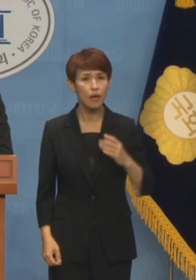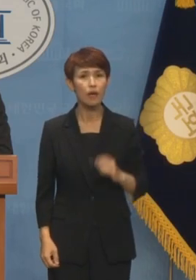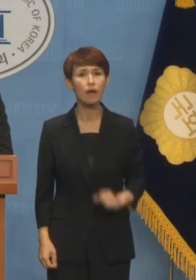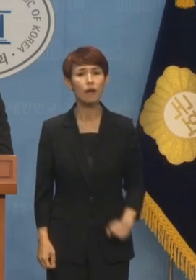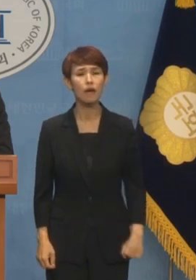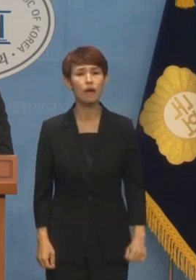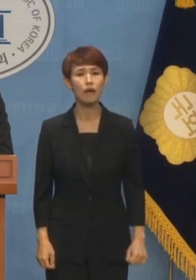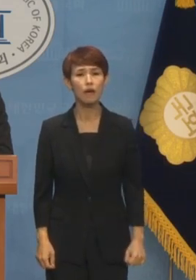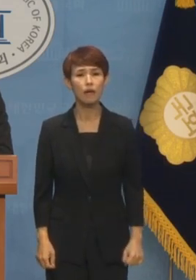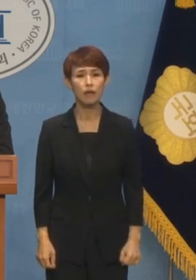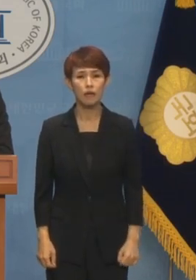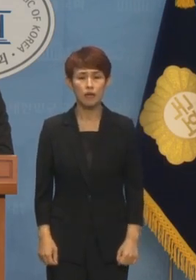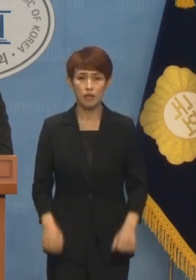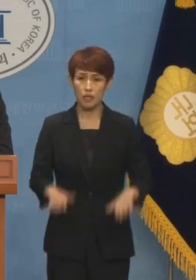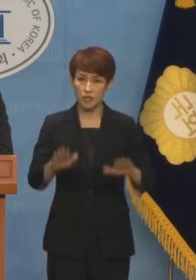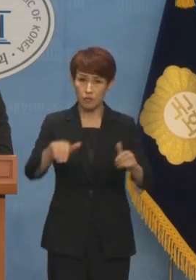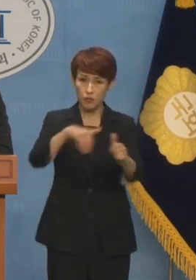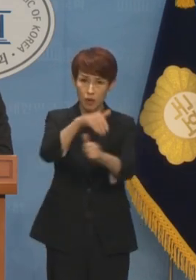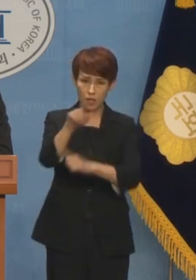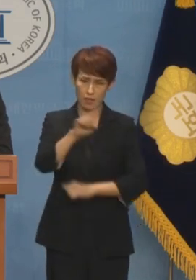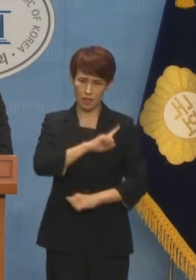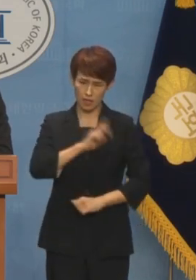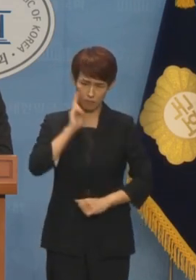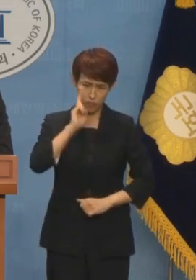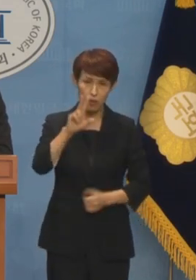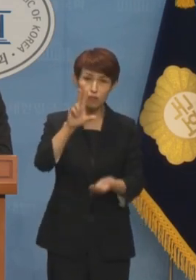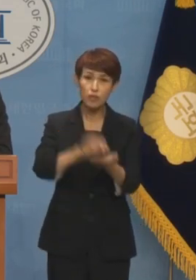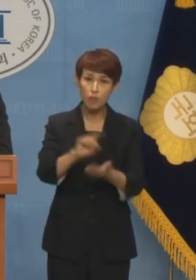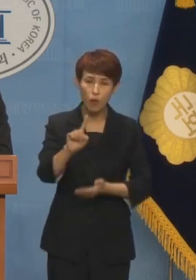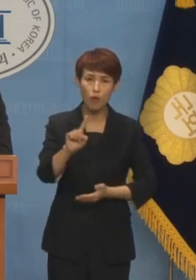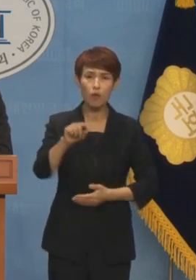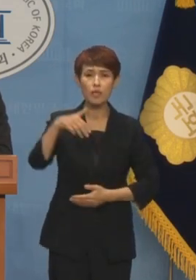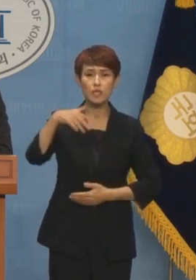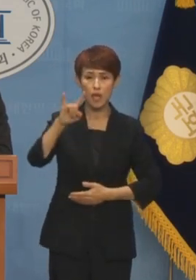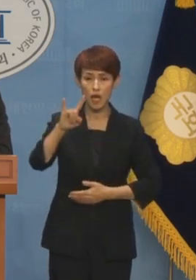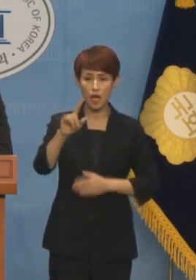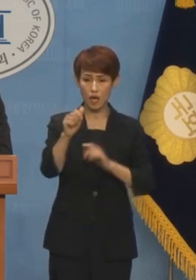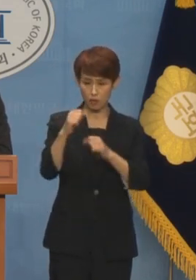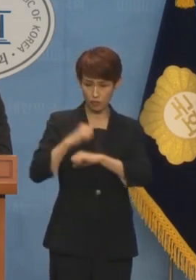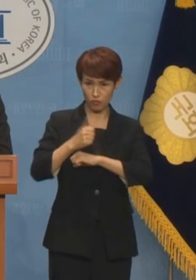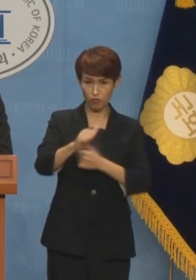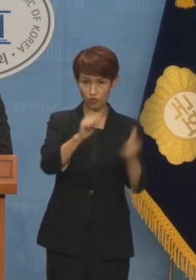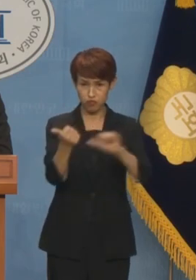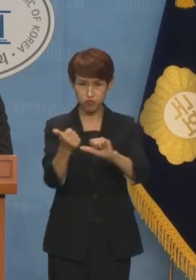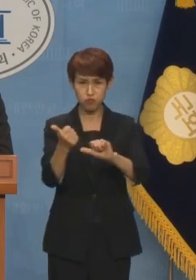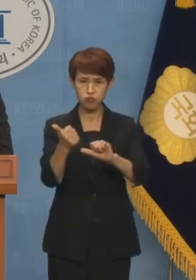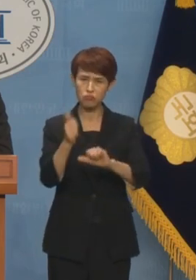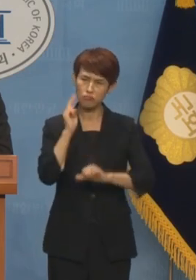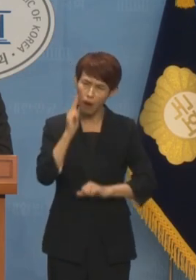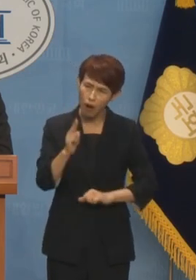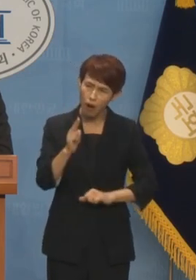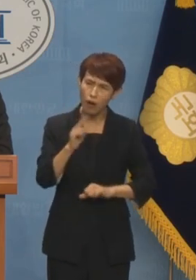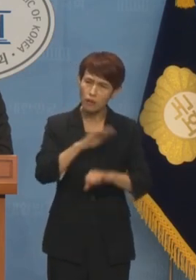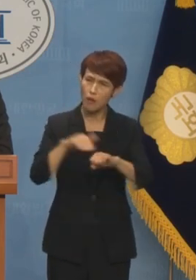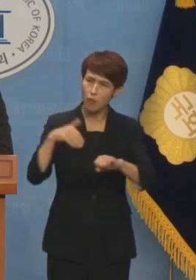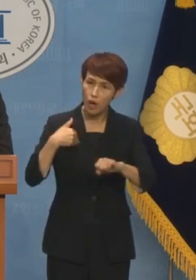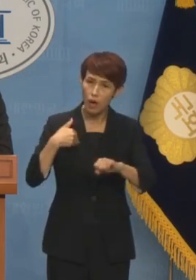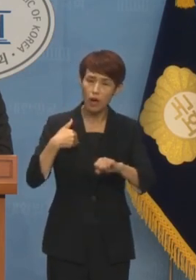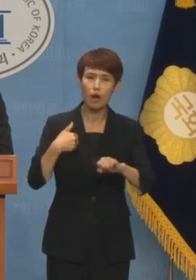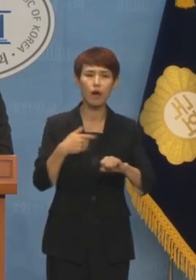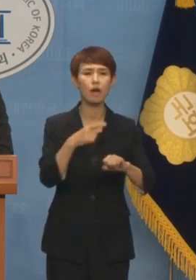이야기했습니다. 지금 제일 심각한 건 최상병의 죽음의 심각성을 모르겠다는 윤